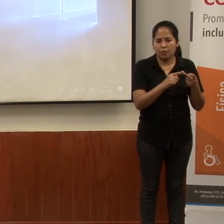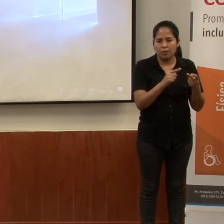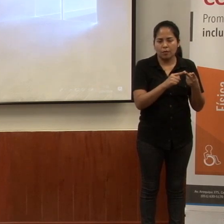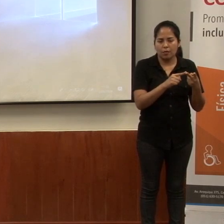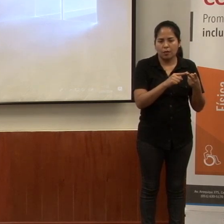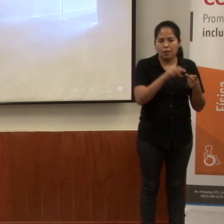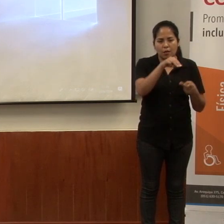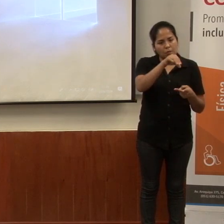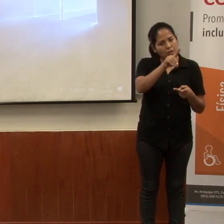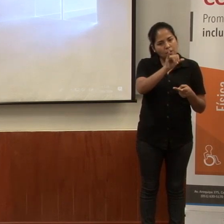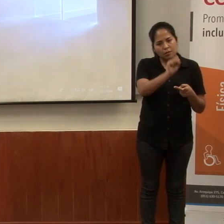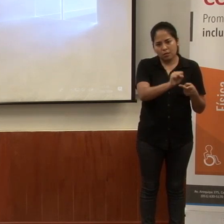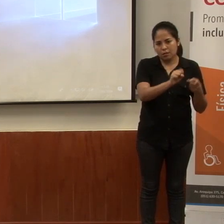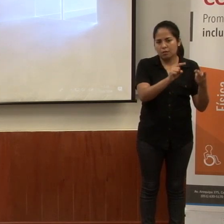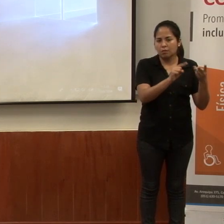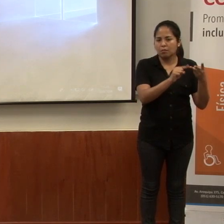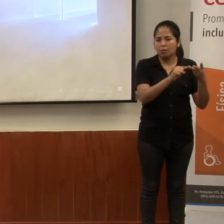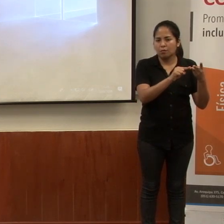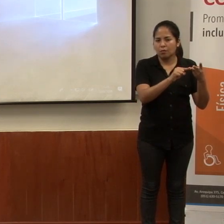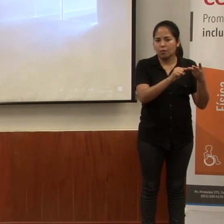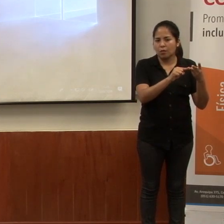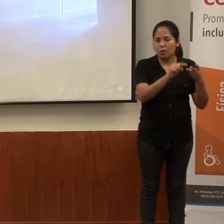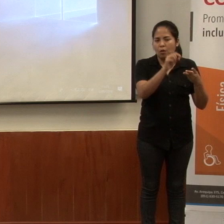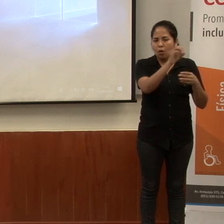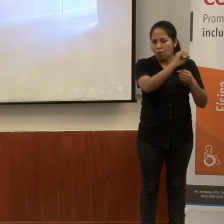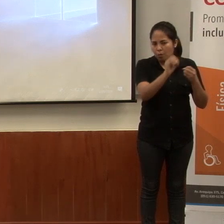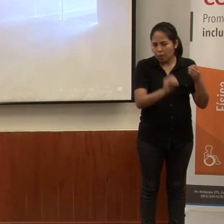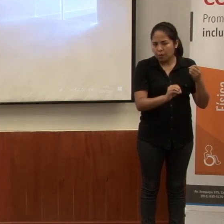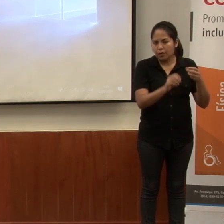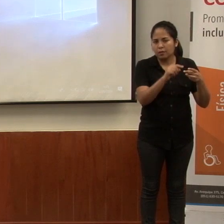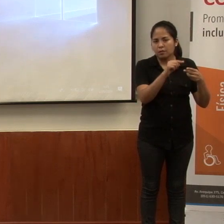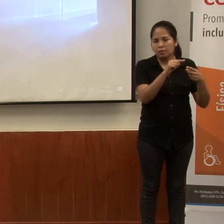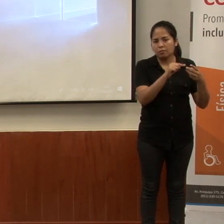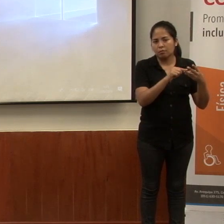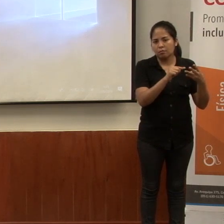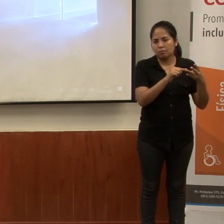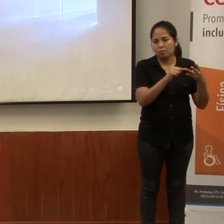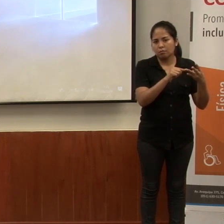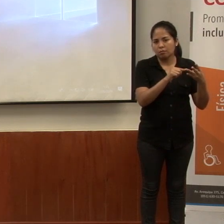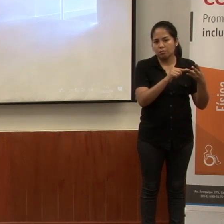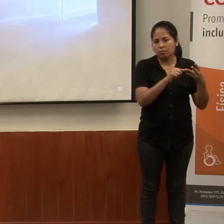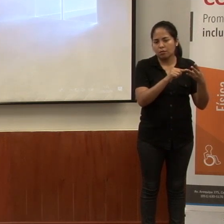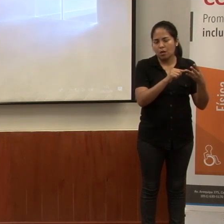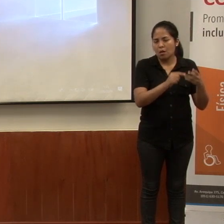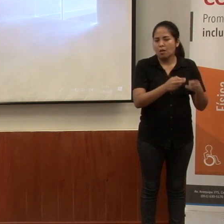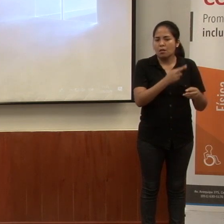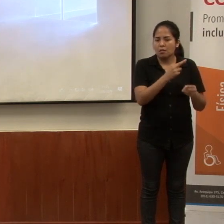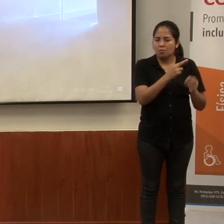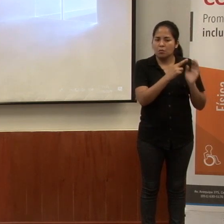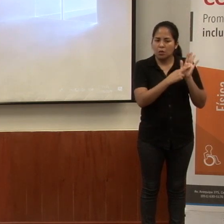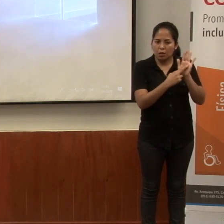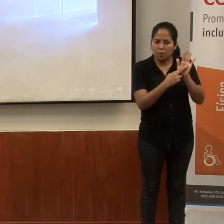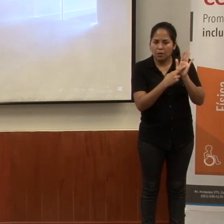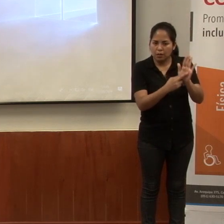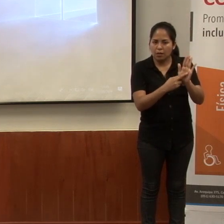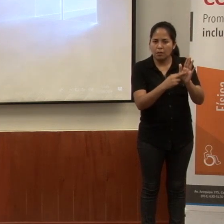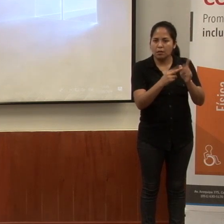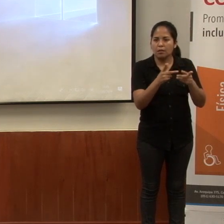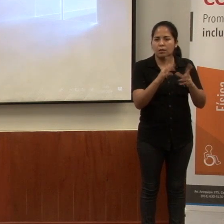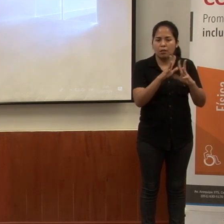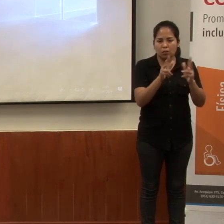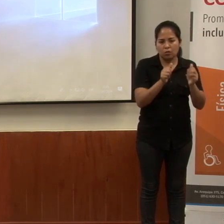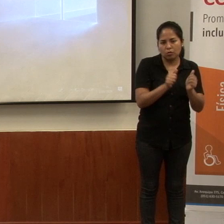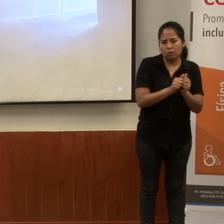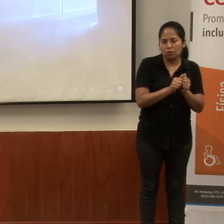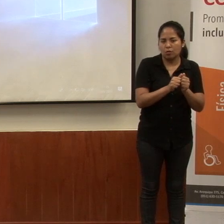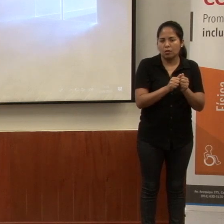MIDIS, han estado la SOMAPEP, han estado personas que representan algunas asociaciones, por ejemplo, estaba el presidente de la Asociación de Ciegos